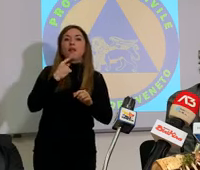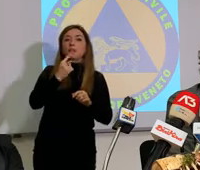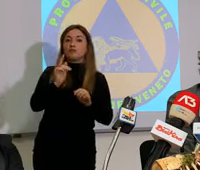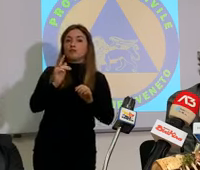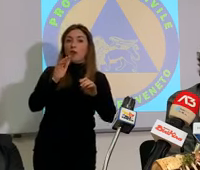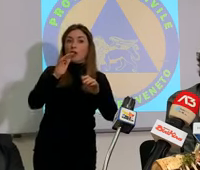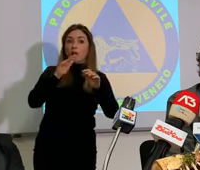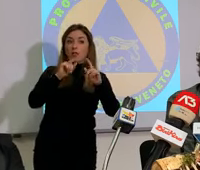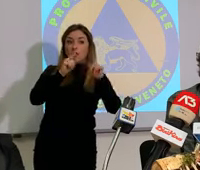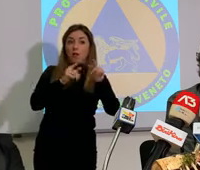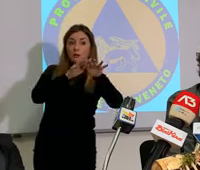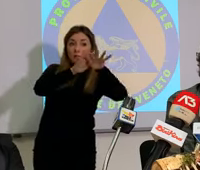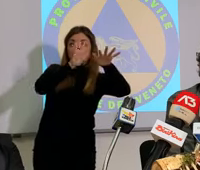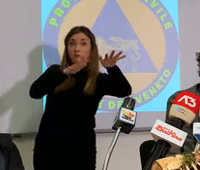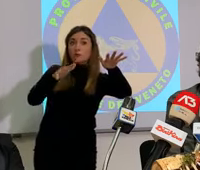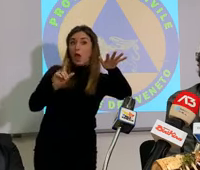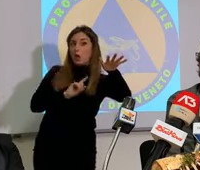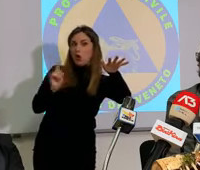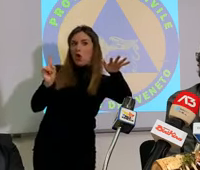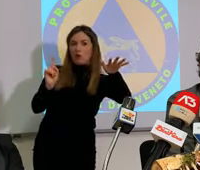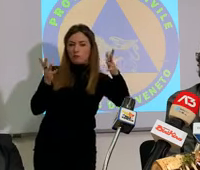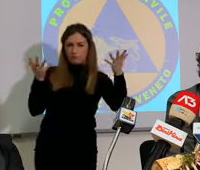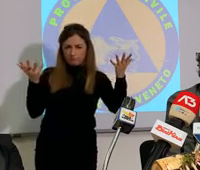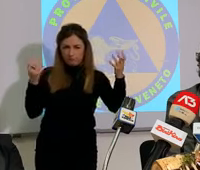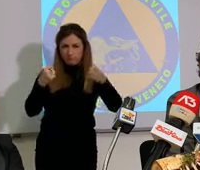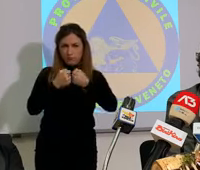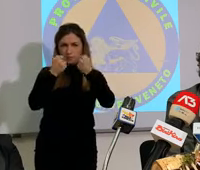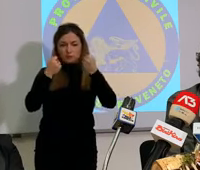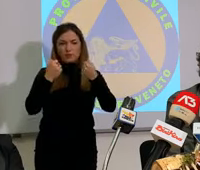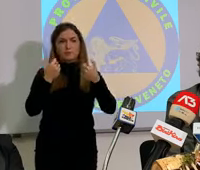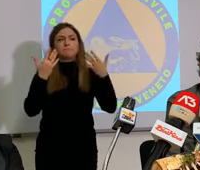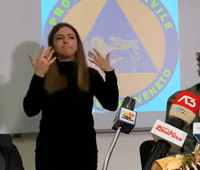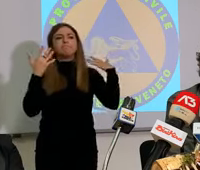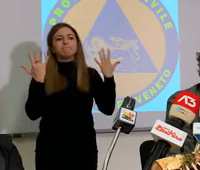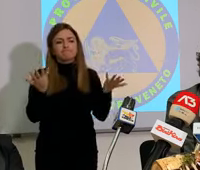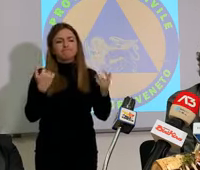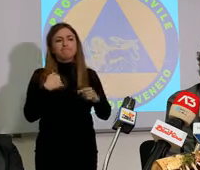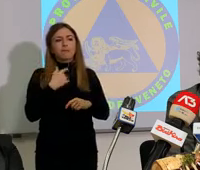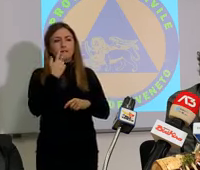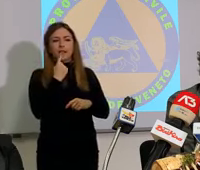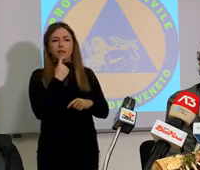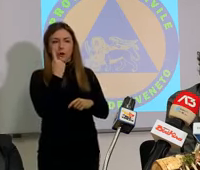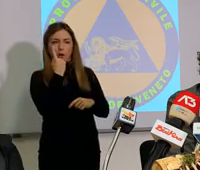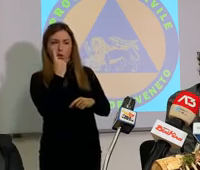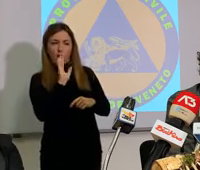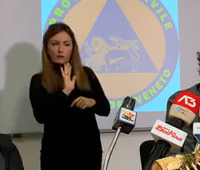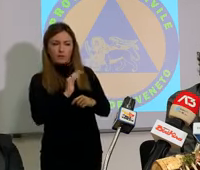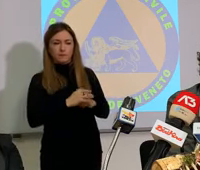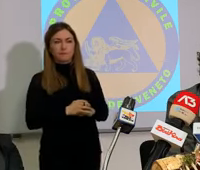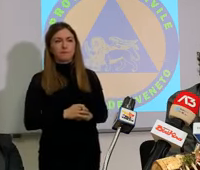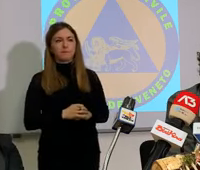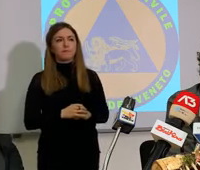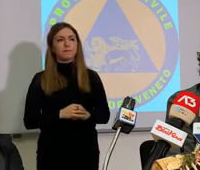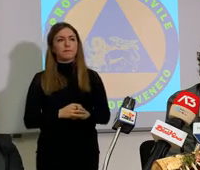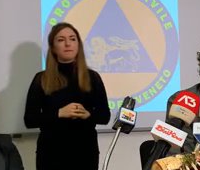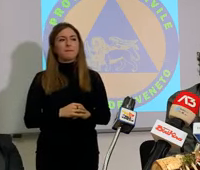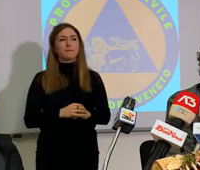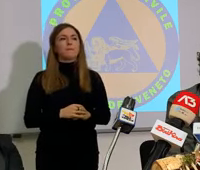è anche dei semi consente però come dire rispetto alle ultime